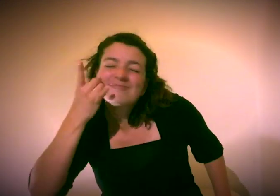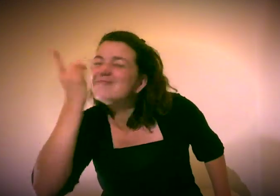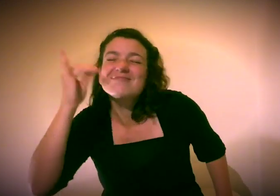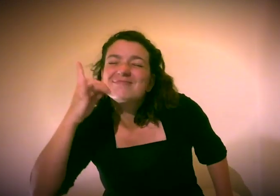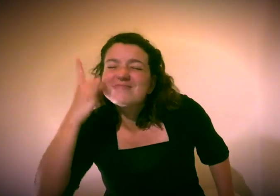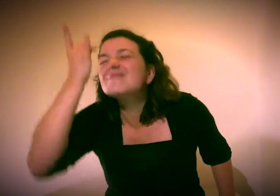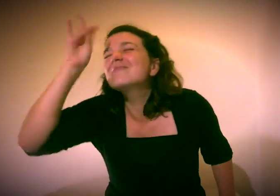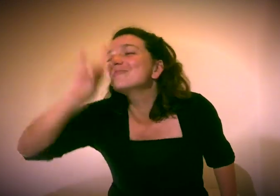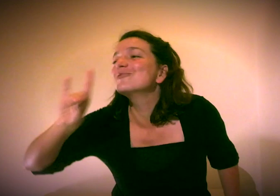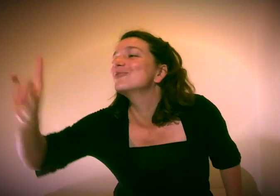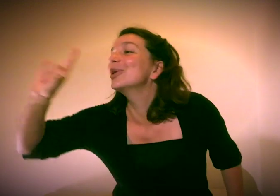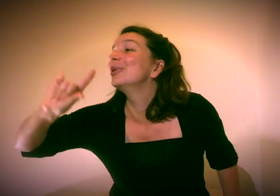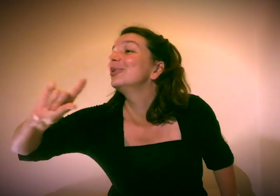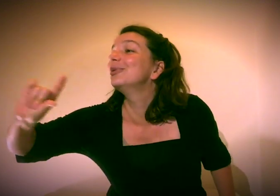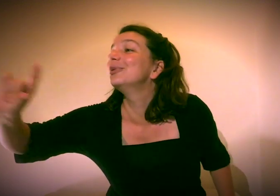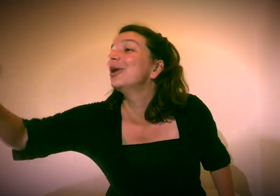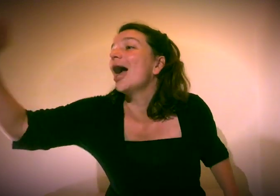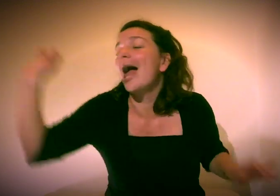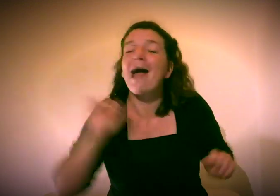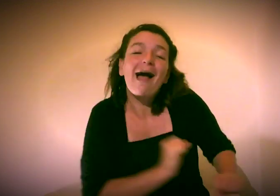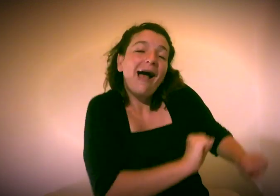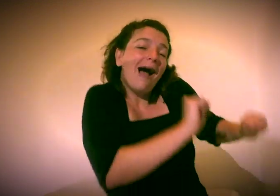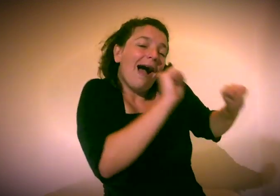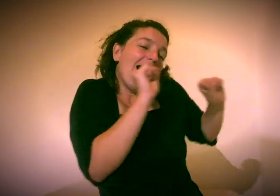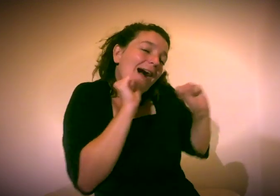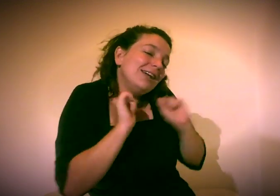Charlotte s'endormait en pensant à lui.